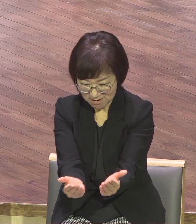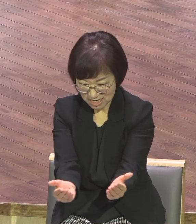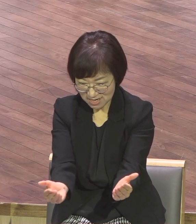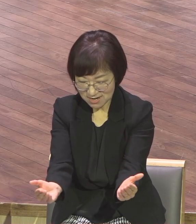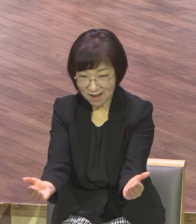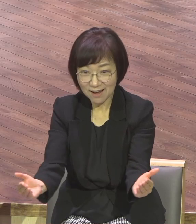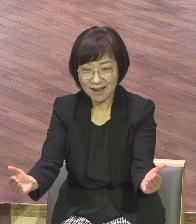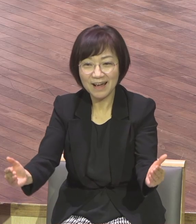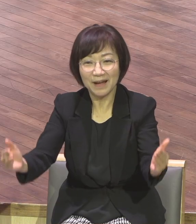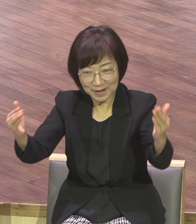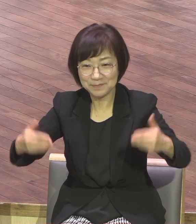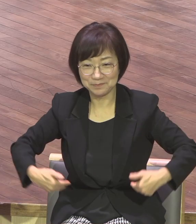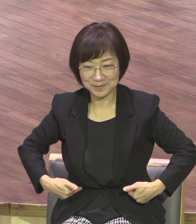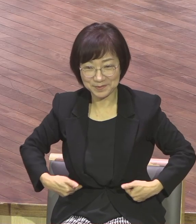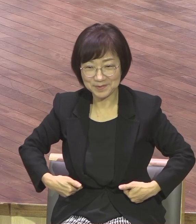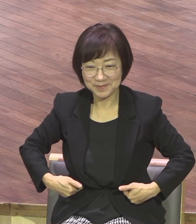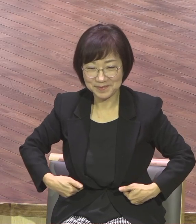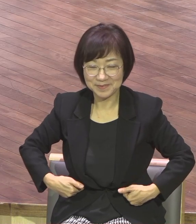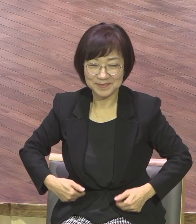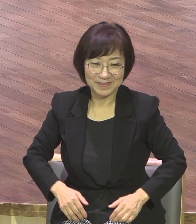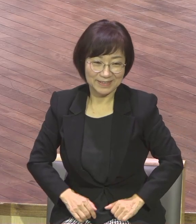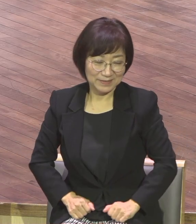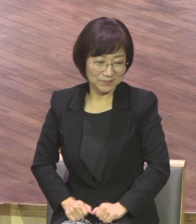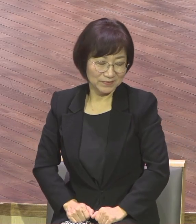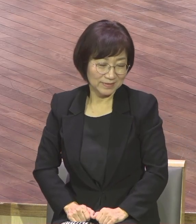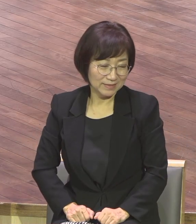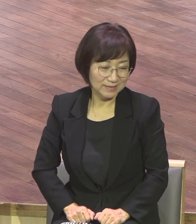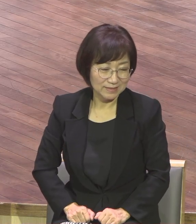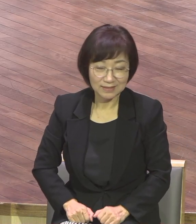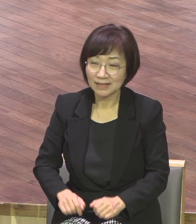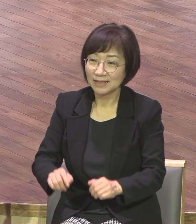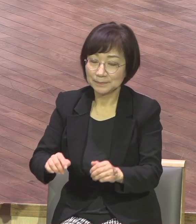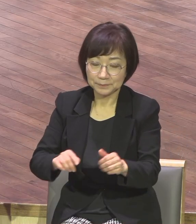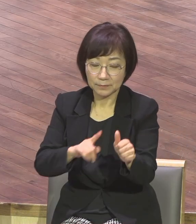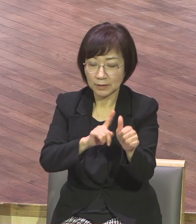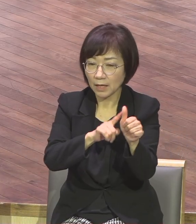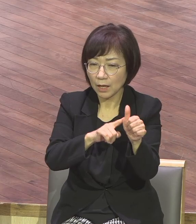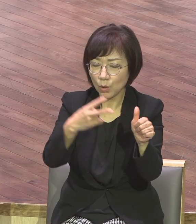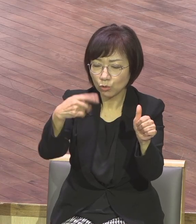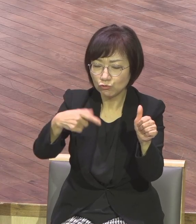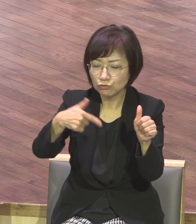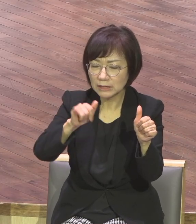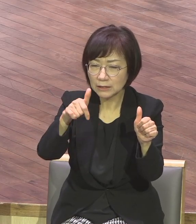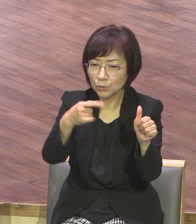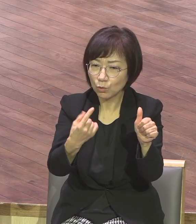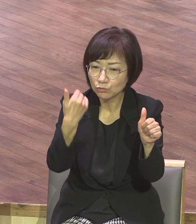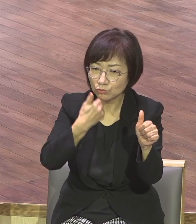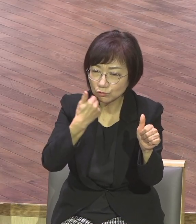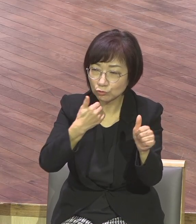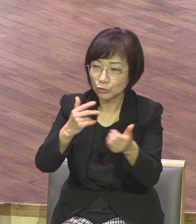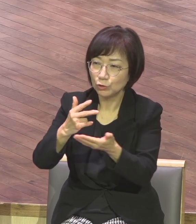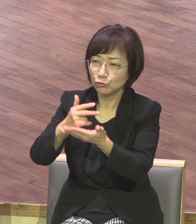주 안에서 진실한 일꾼 그랬습니다. 주 안에서 진실하다.